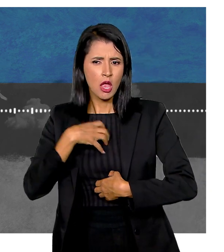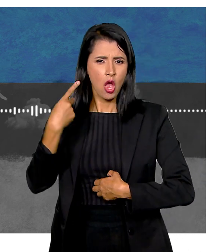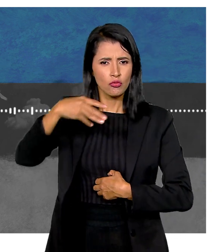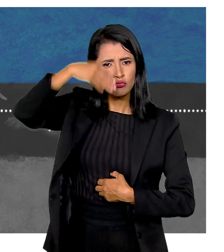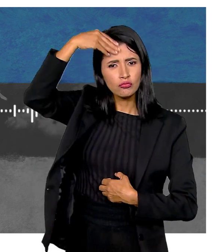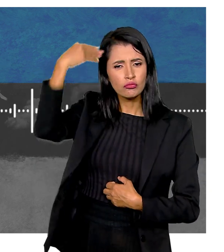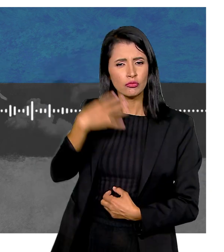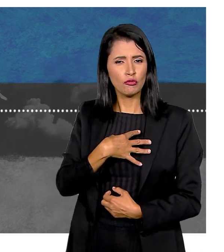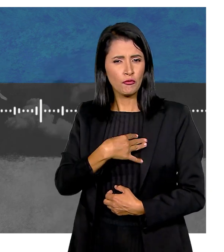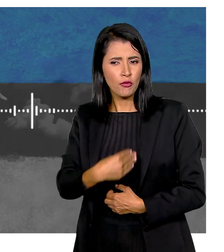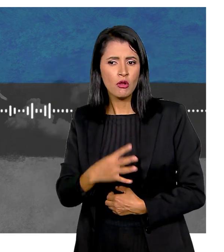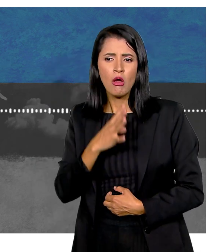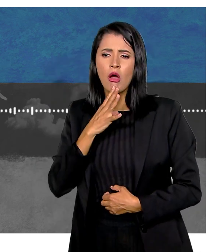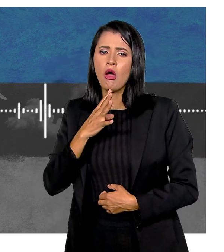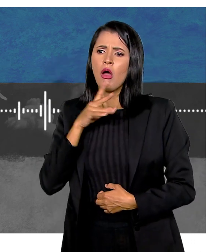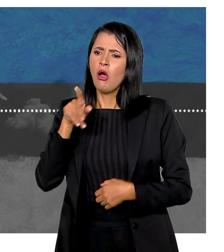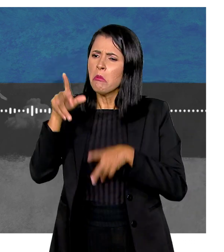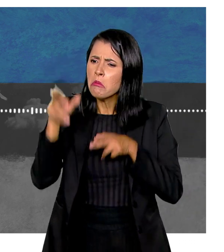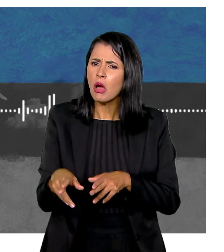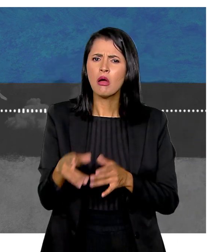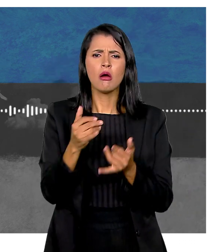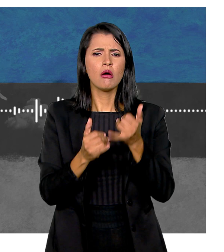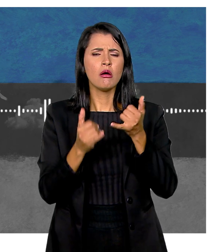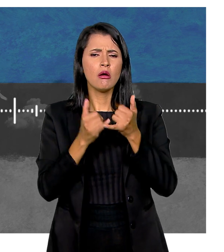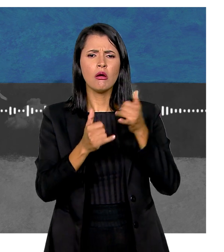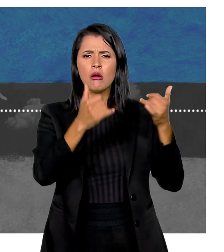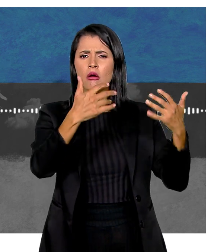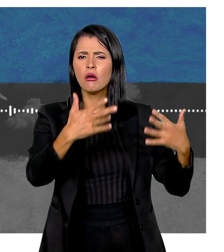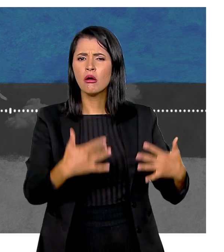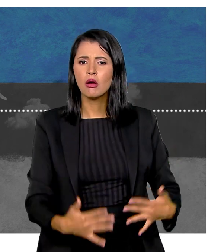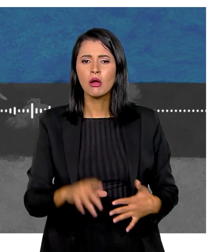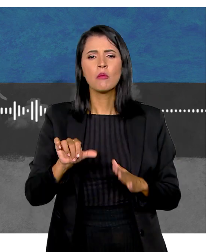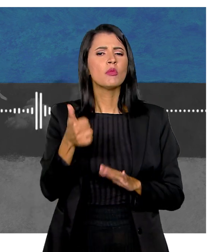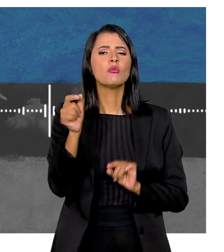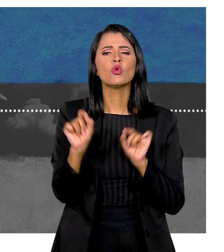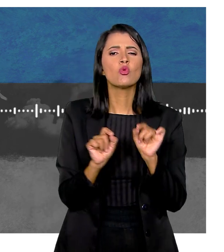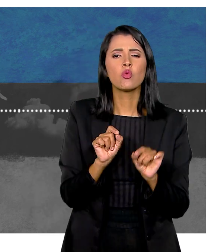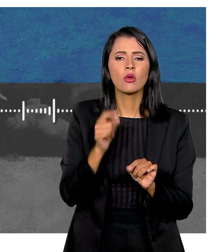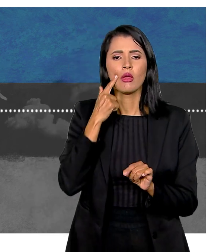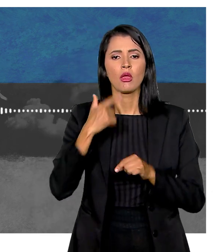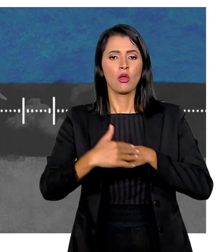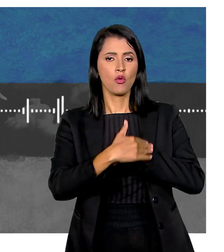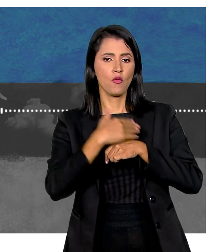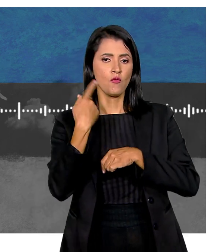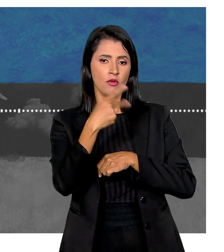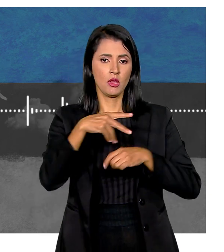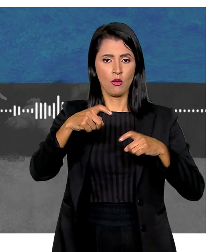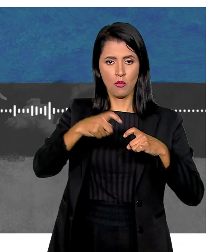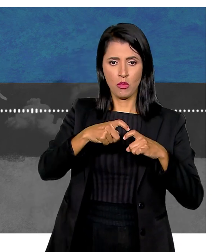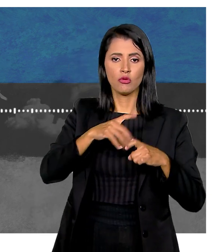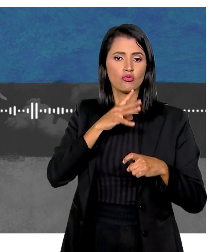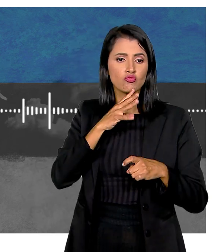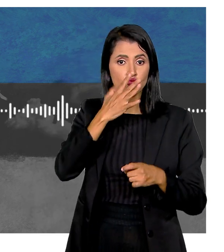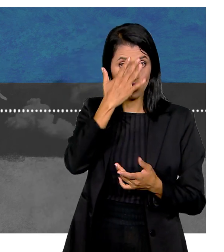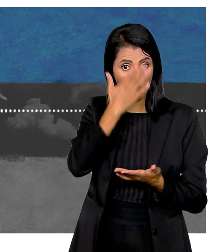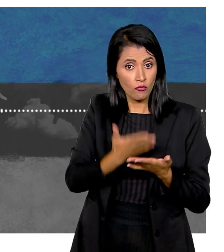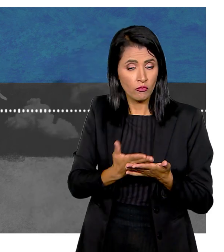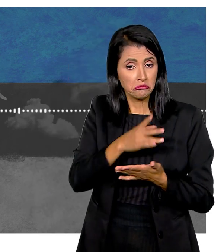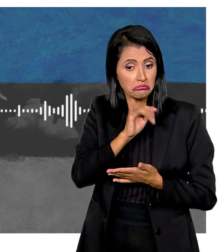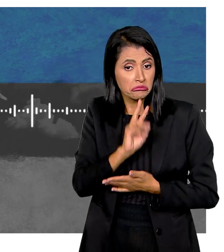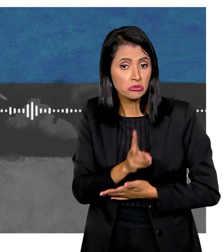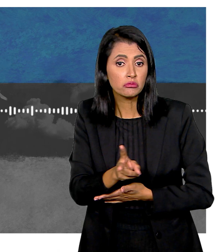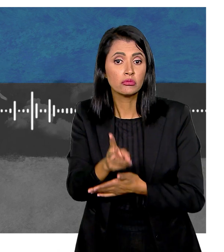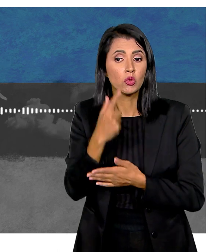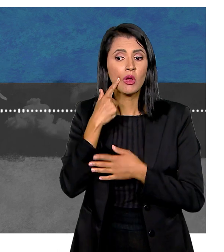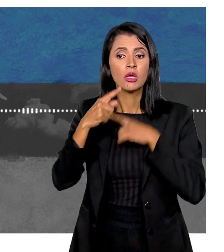você sente que um sobrinho, filho ou conhecido Tenha os sintomas relatados O primeiro passo é conversar com o médico de confiança